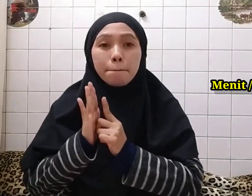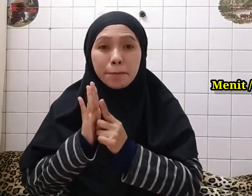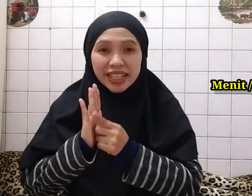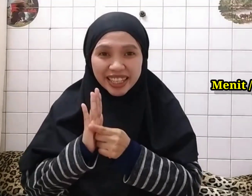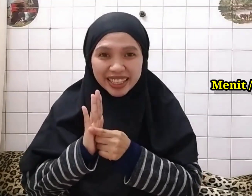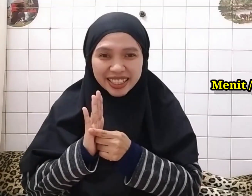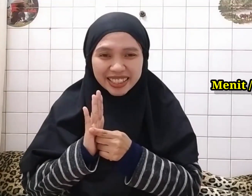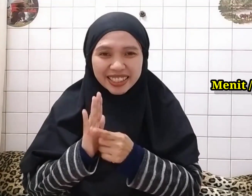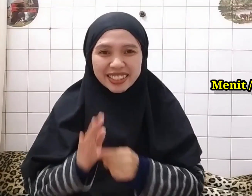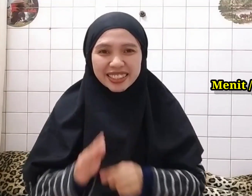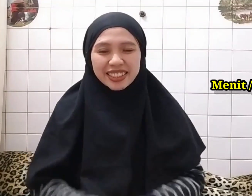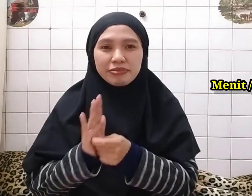Menit.